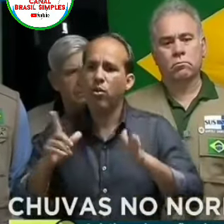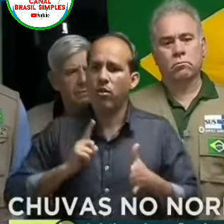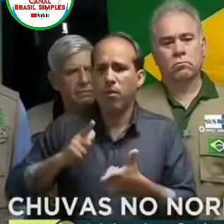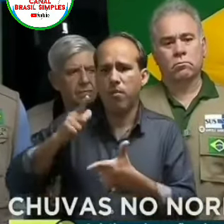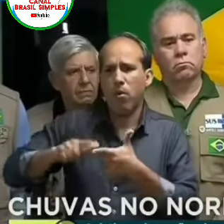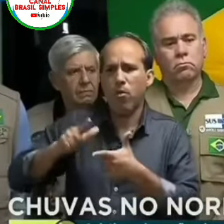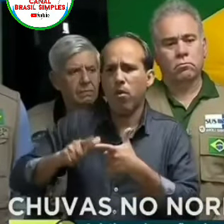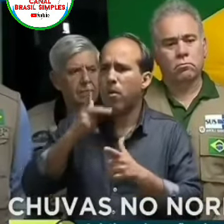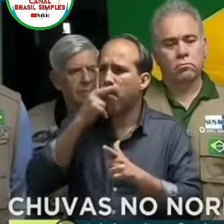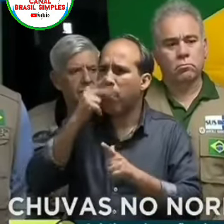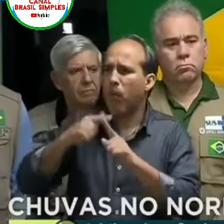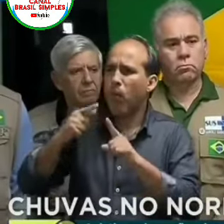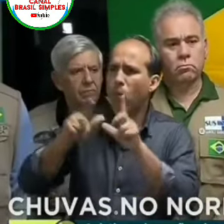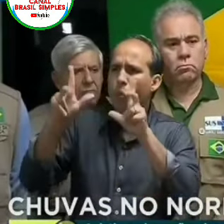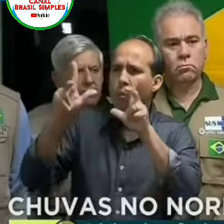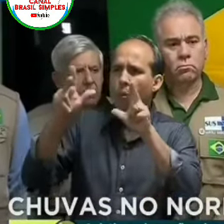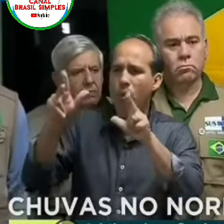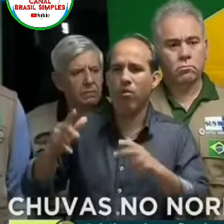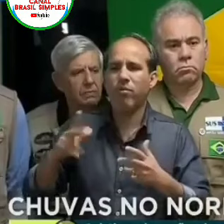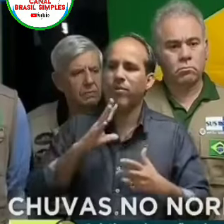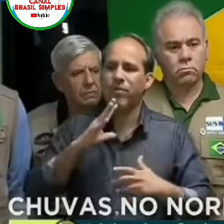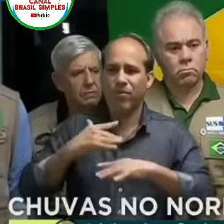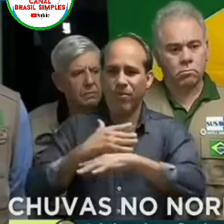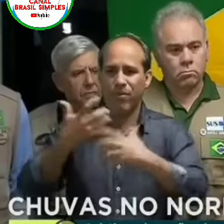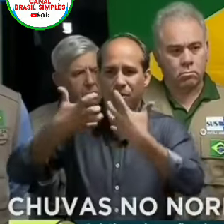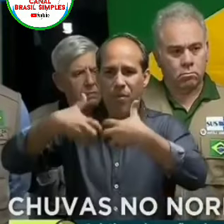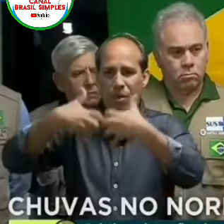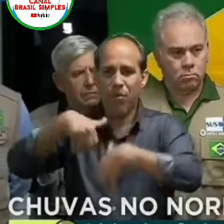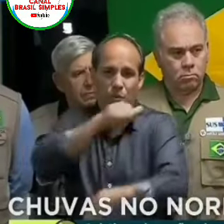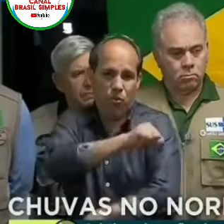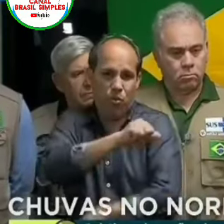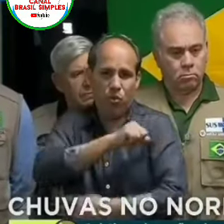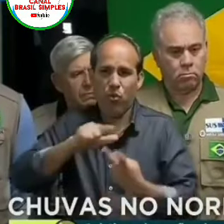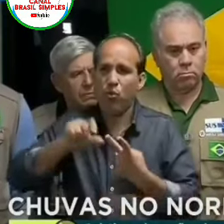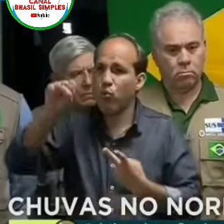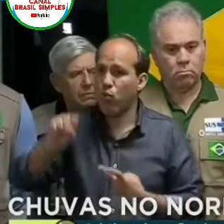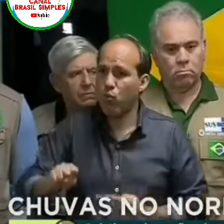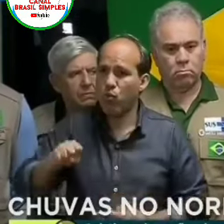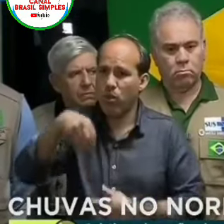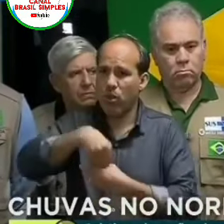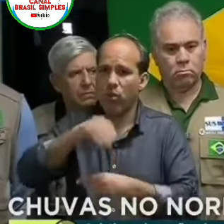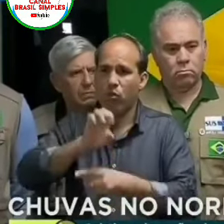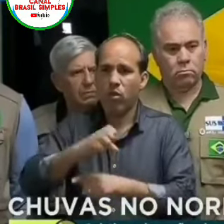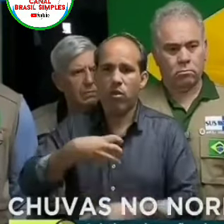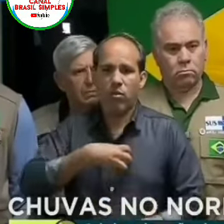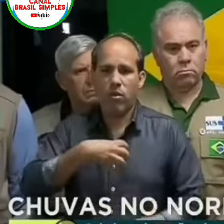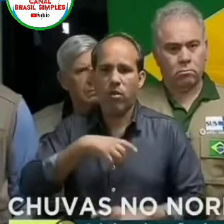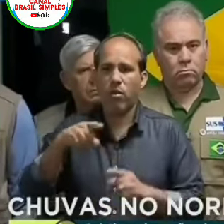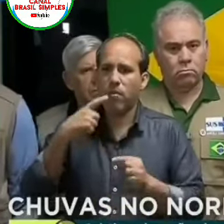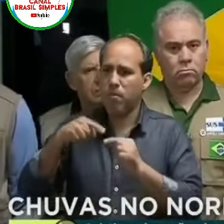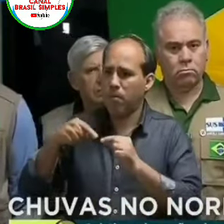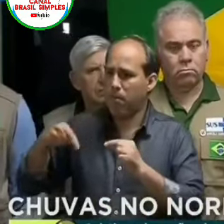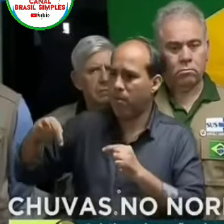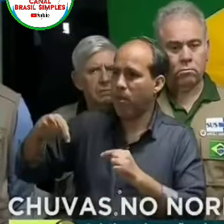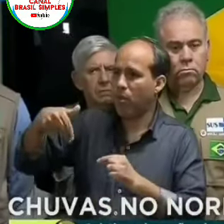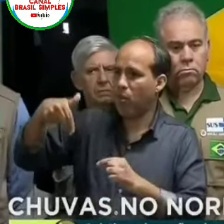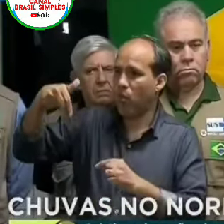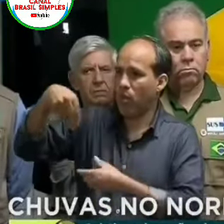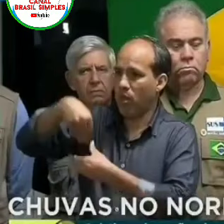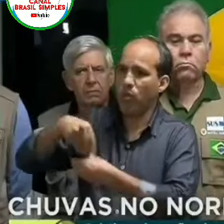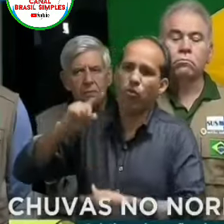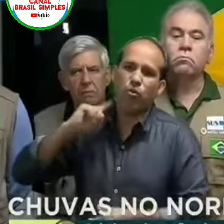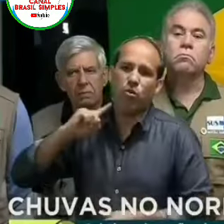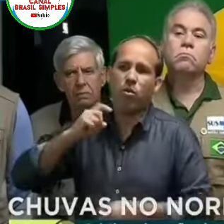problema semelhante em Petrópolis, sul da Bahia, mais ao norte de Minas. Estive